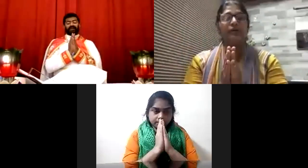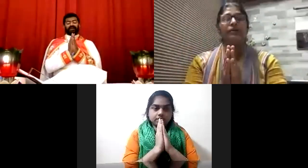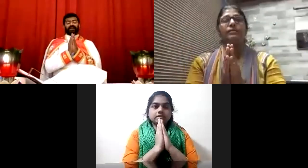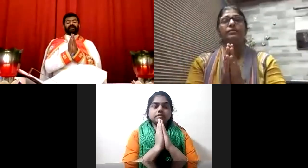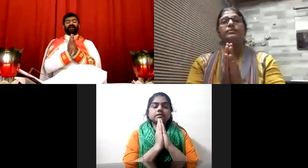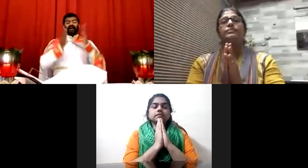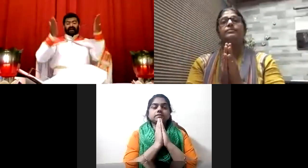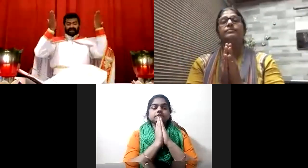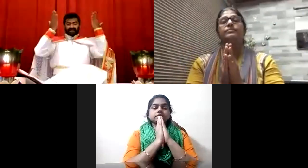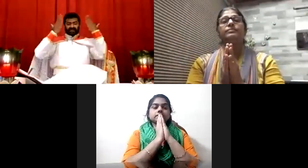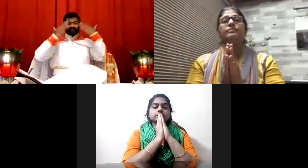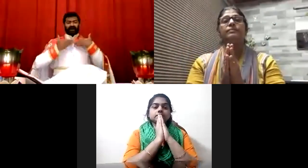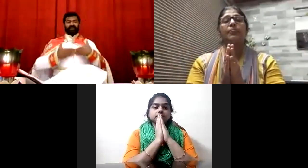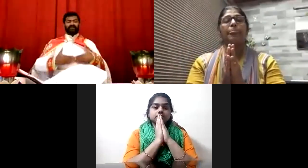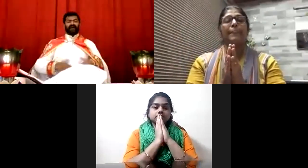ആമേൻ.